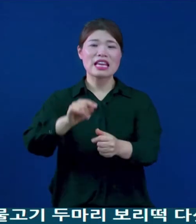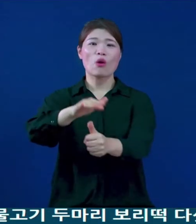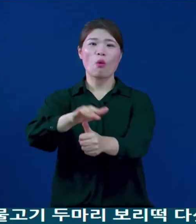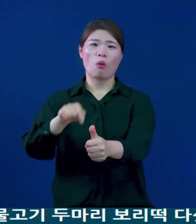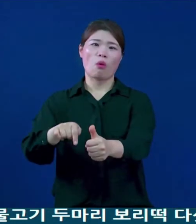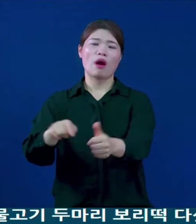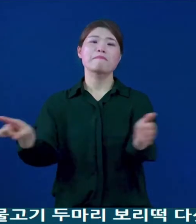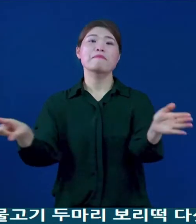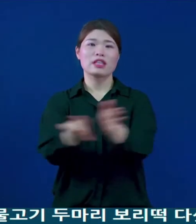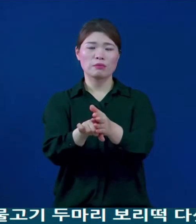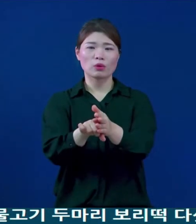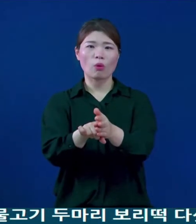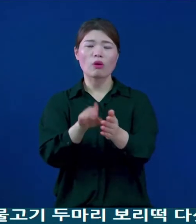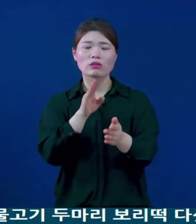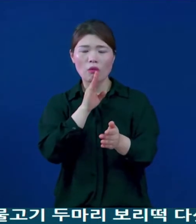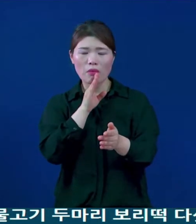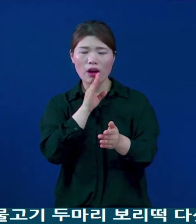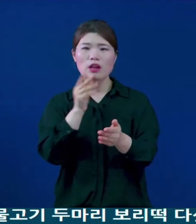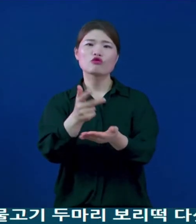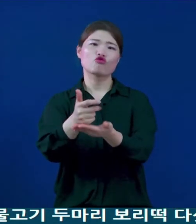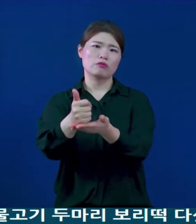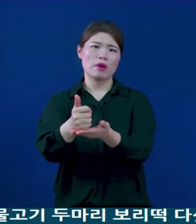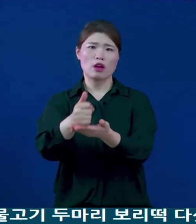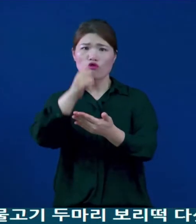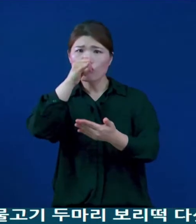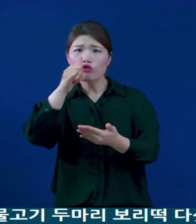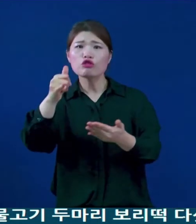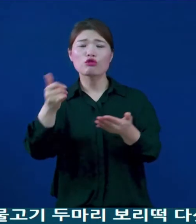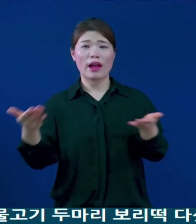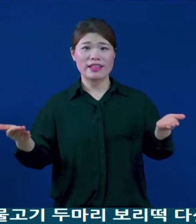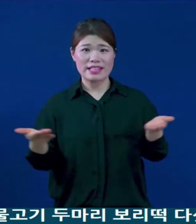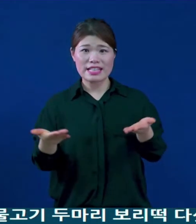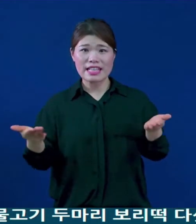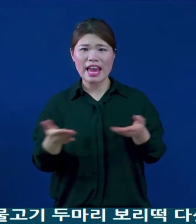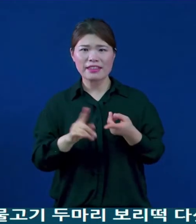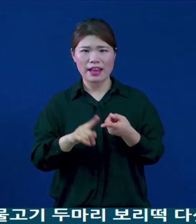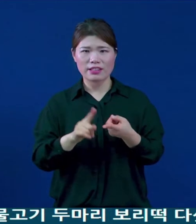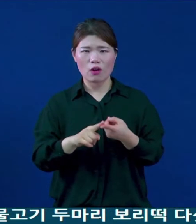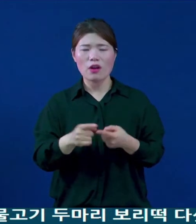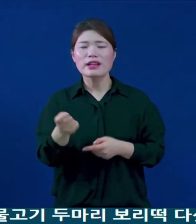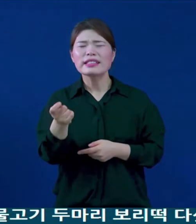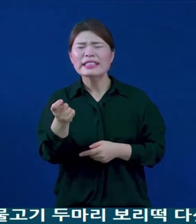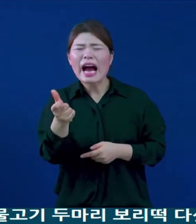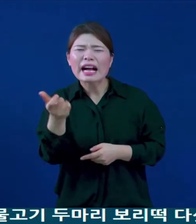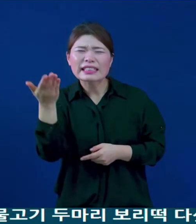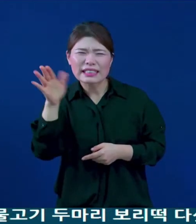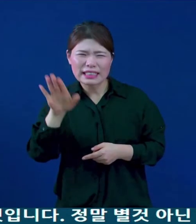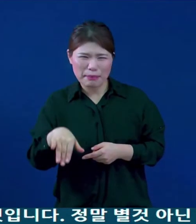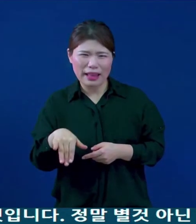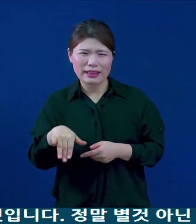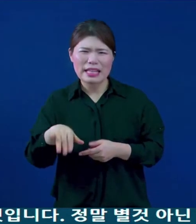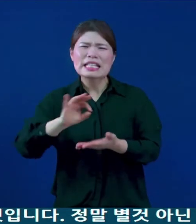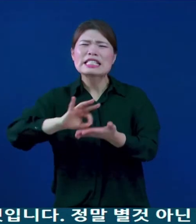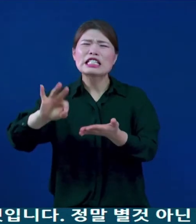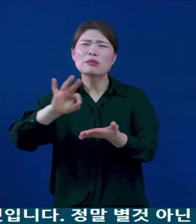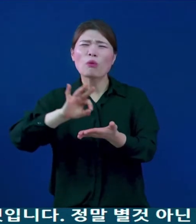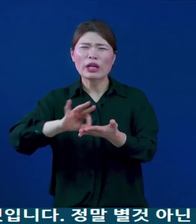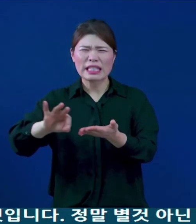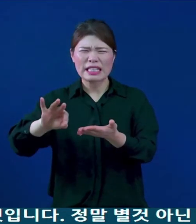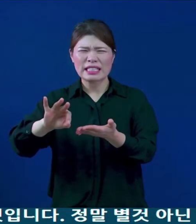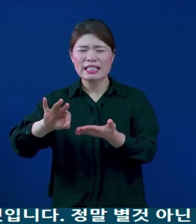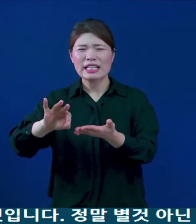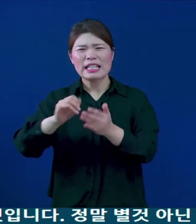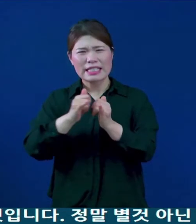훌륭한 모습으로 주님의 일을 이루는 일에 빠질 수 없는 작지만 쓸모있는 사람으로 안드레 때문에